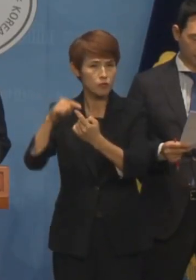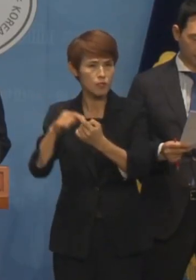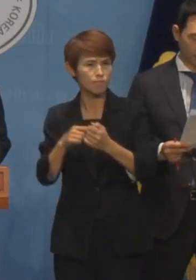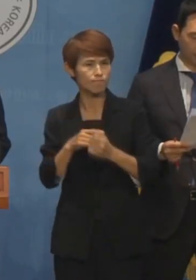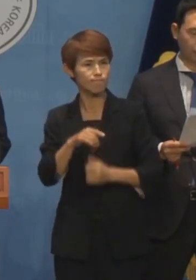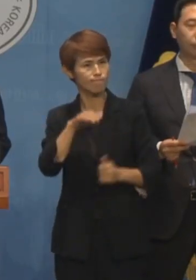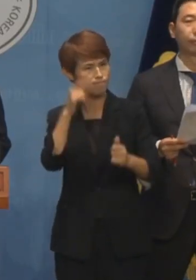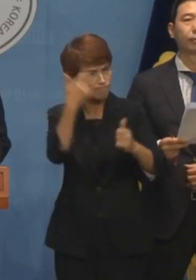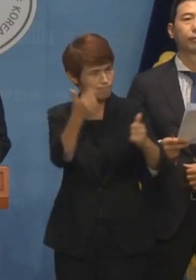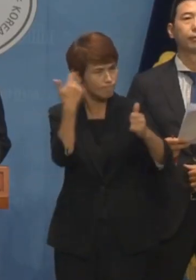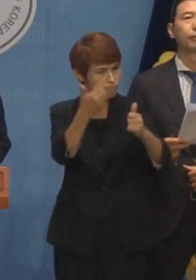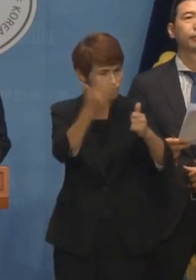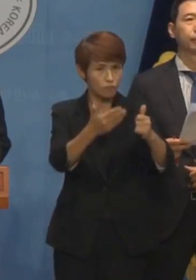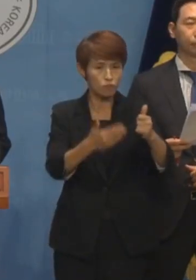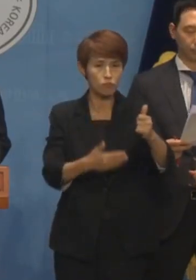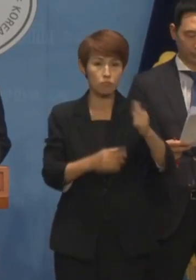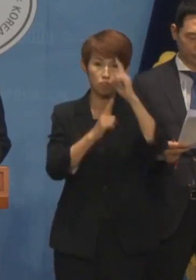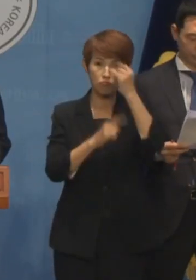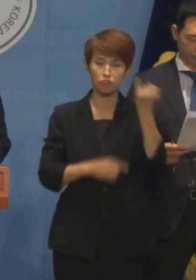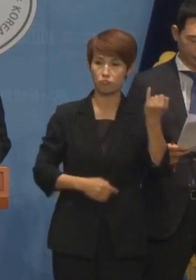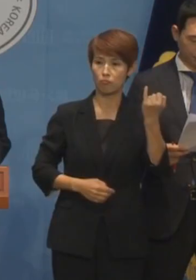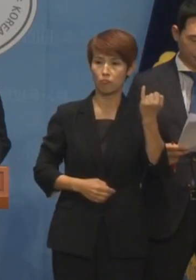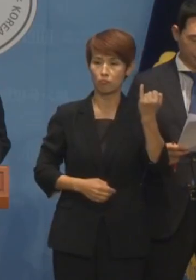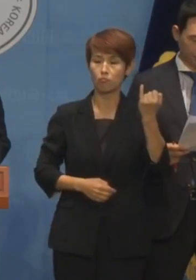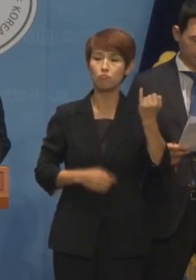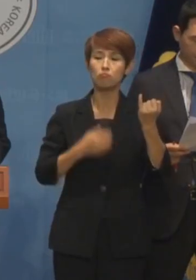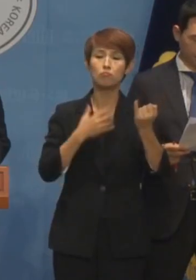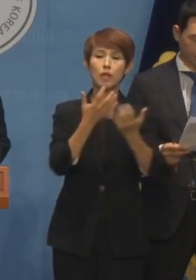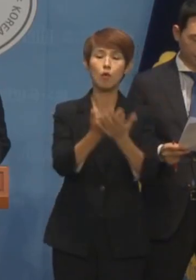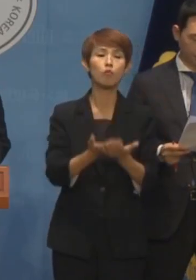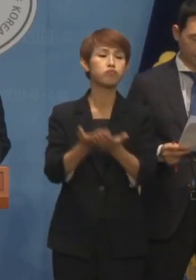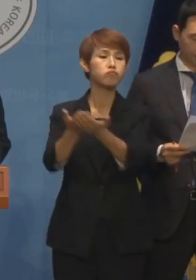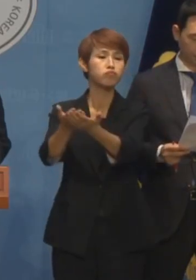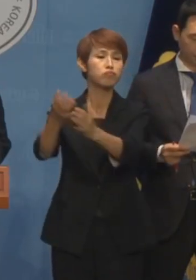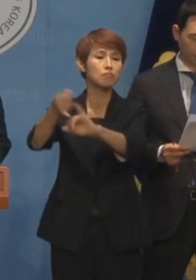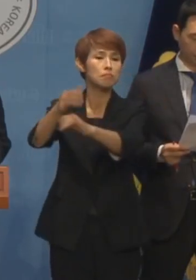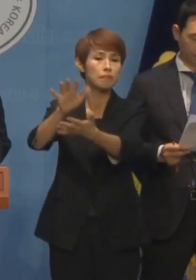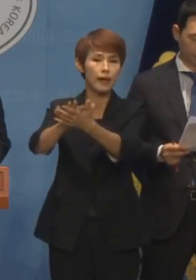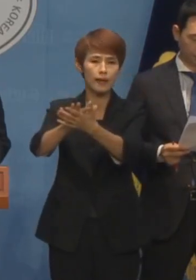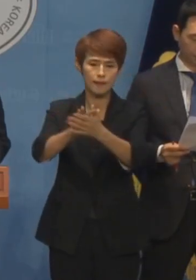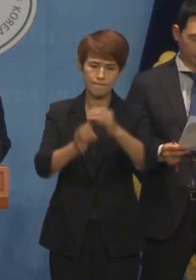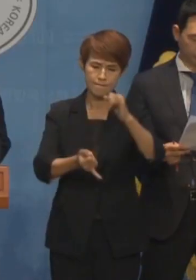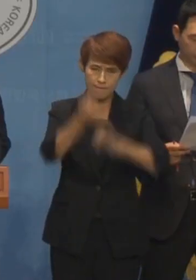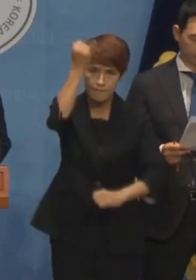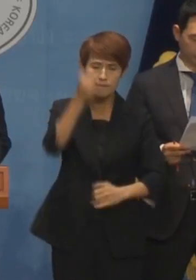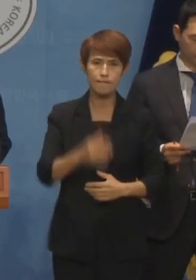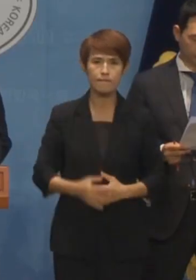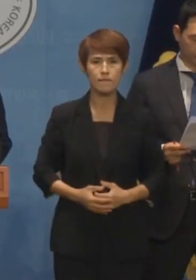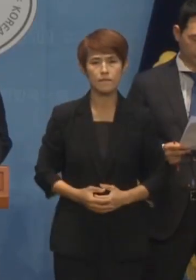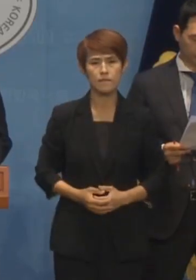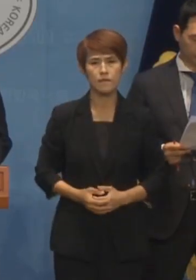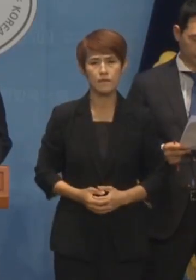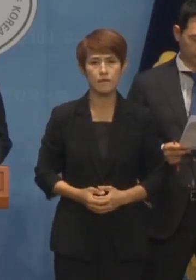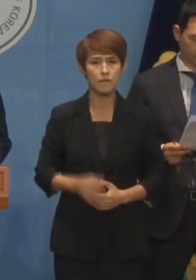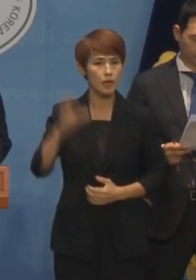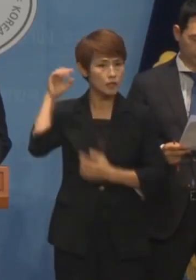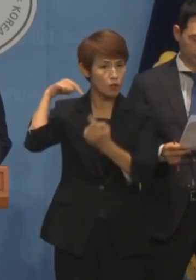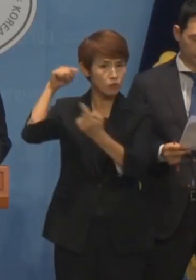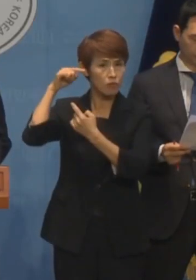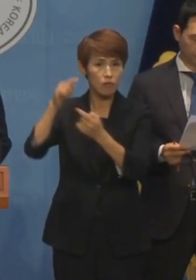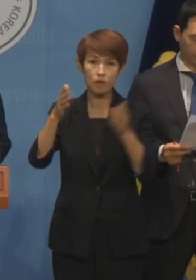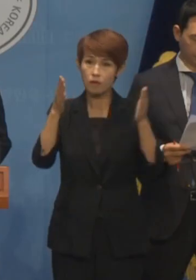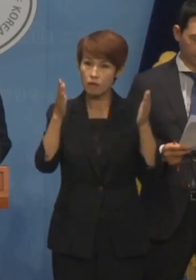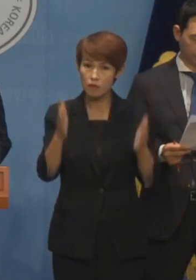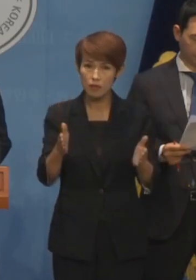요구에 후보자 본인이 제출하겠다고 약속까지 해놓고 지키지 않았다. 그리고 청문회가 진행되는